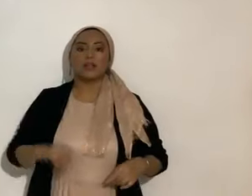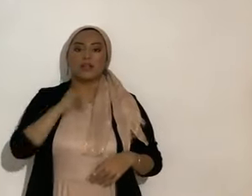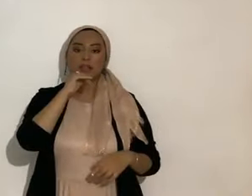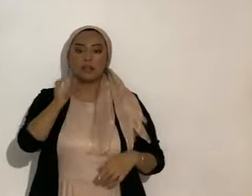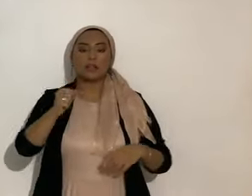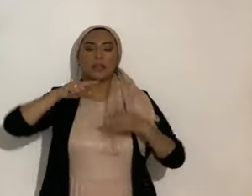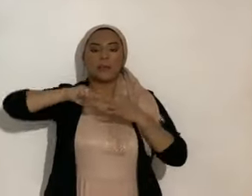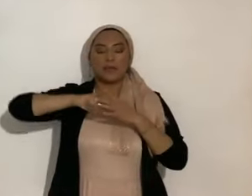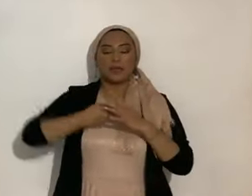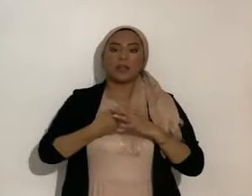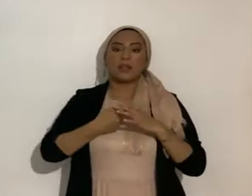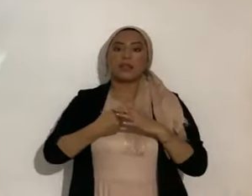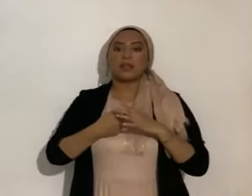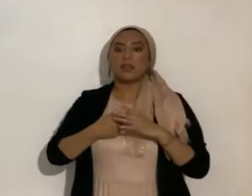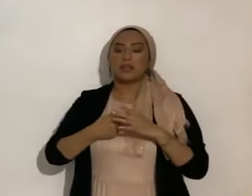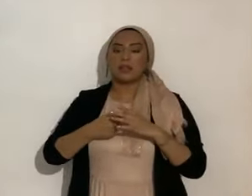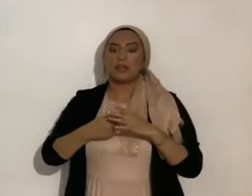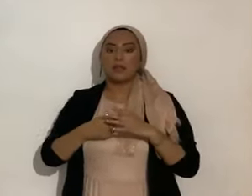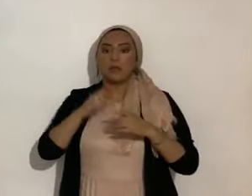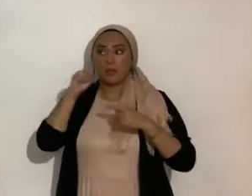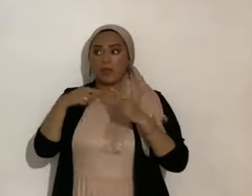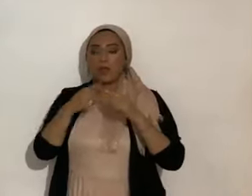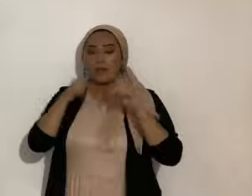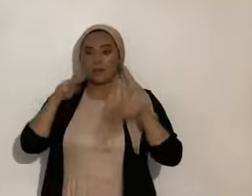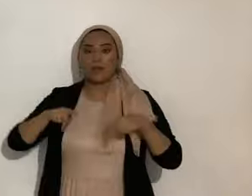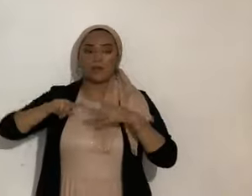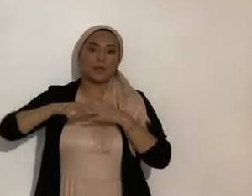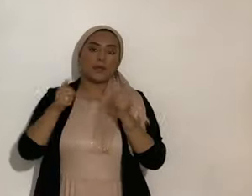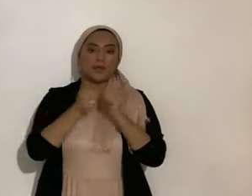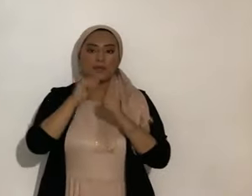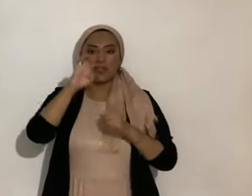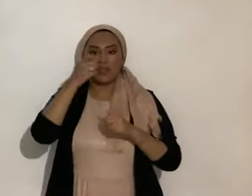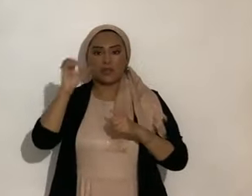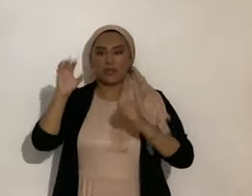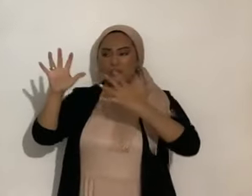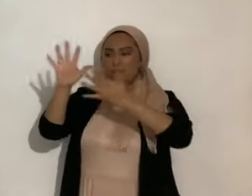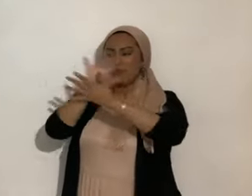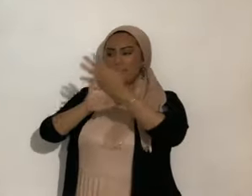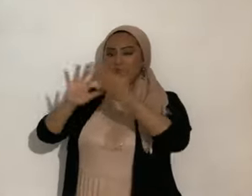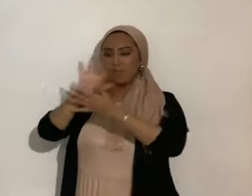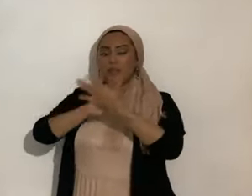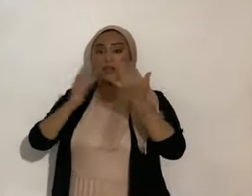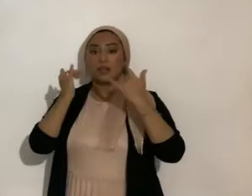una percepción distorsionada cuando la persona empieza con ego. Ahora, las